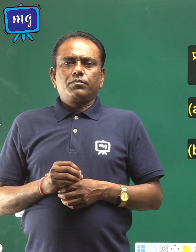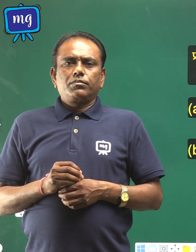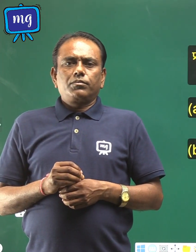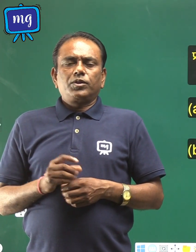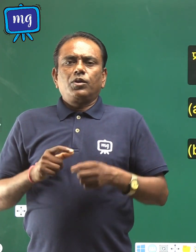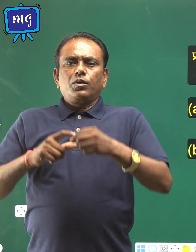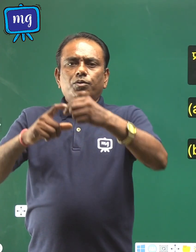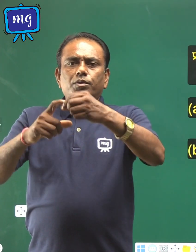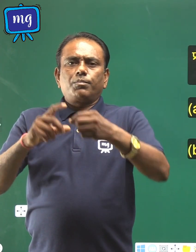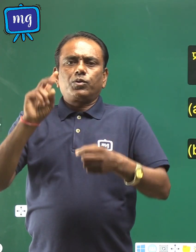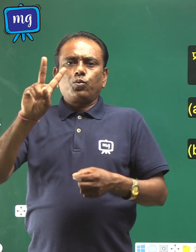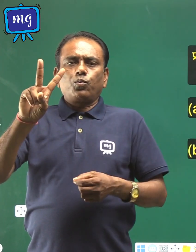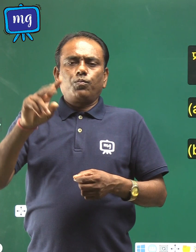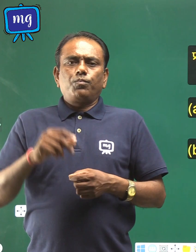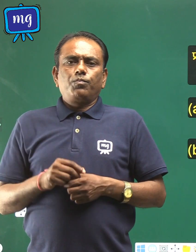प्रश्न 2,